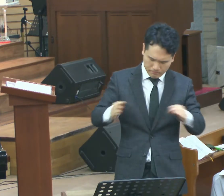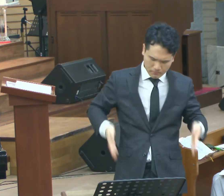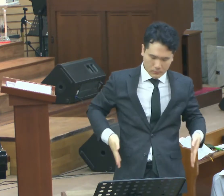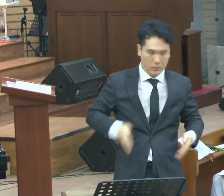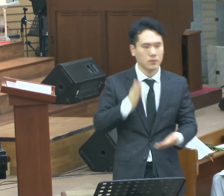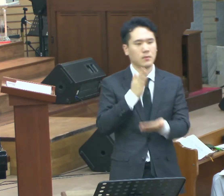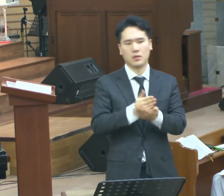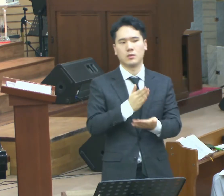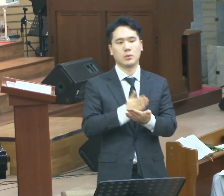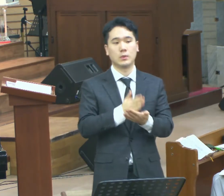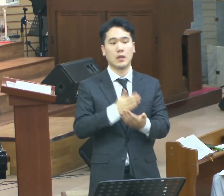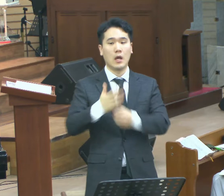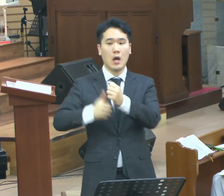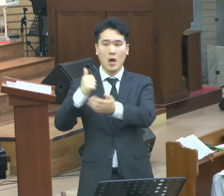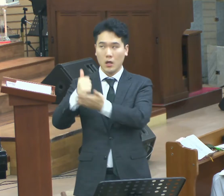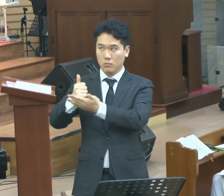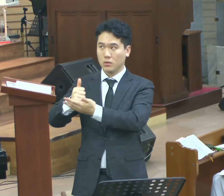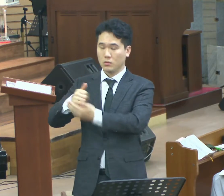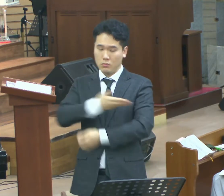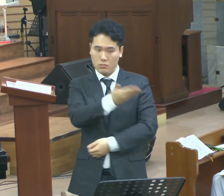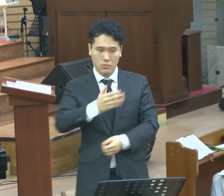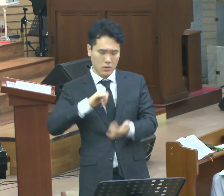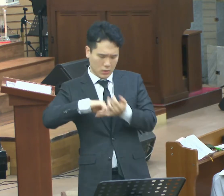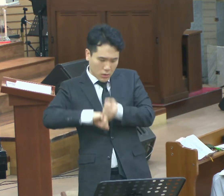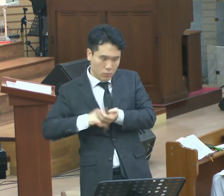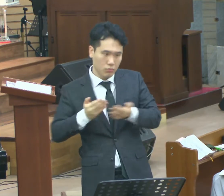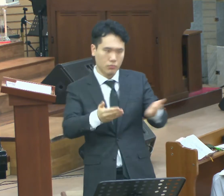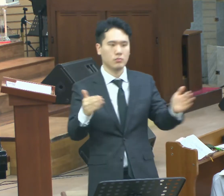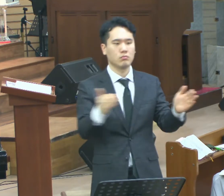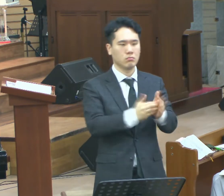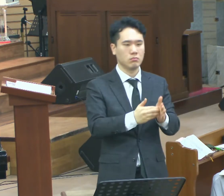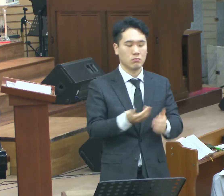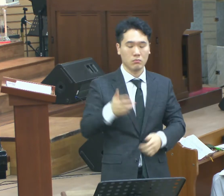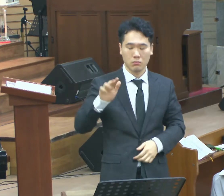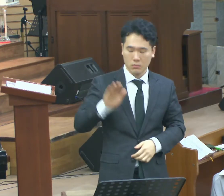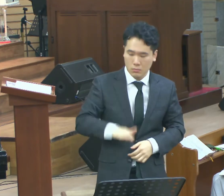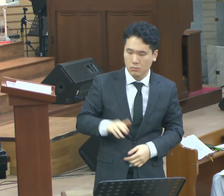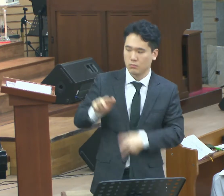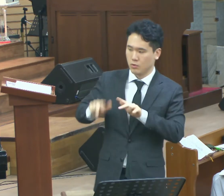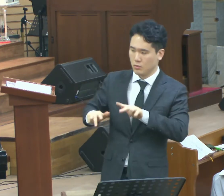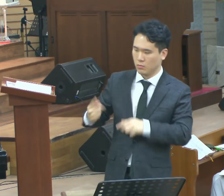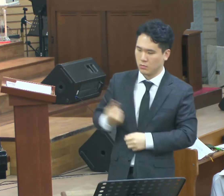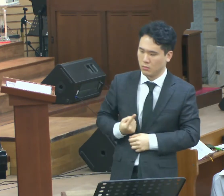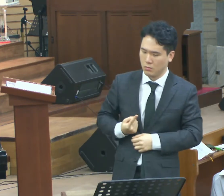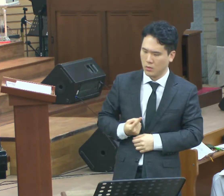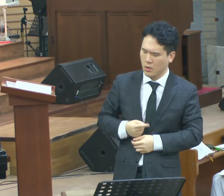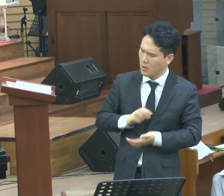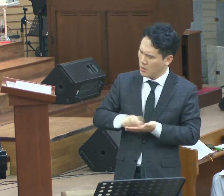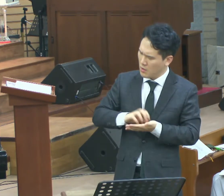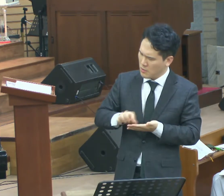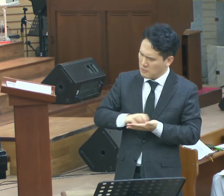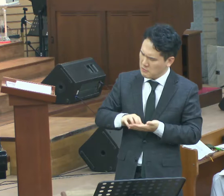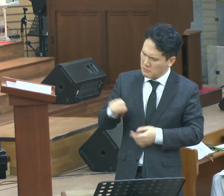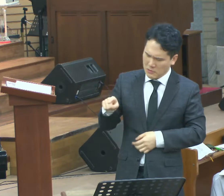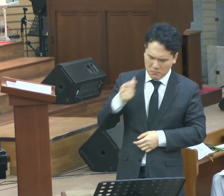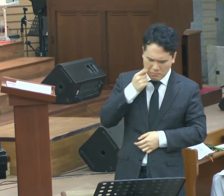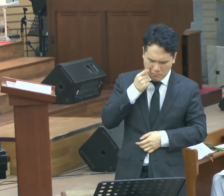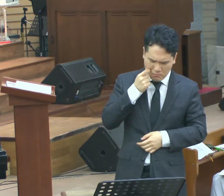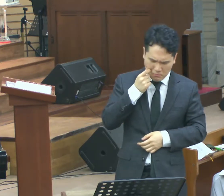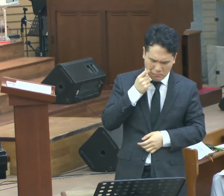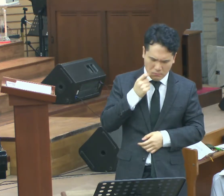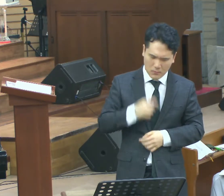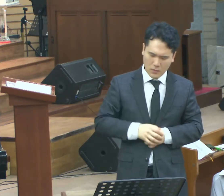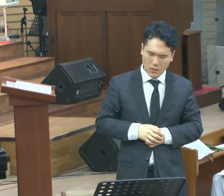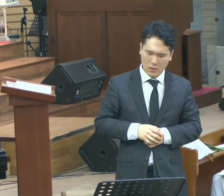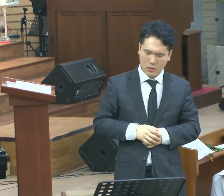믿음인데 하나님이 45년 전에 준다 그러는데 지금 와가지고 뭐 복잡한 계산하면서 못한다. 여러분, 갈렙은 그러지 않았어요.